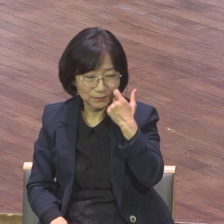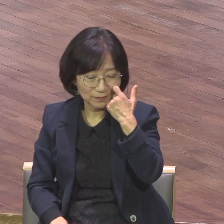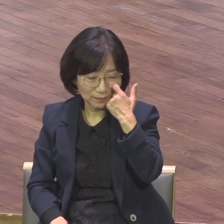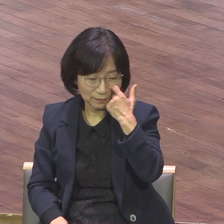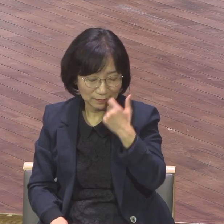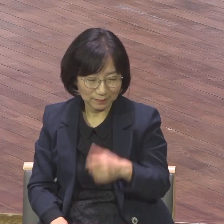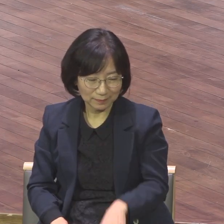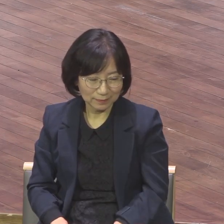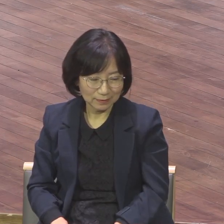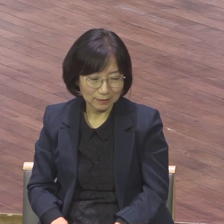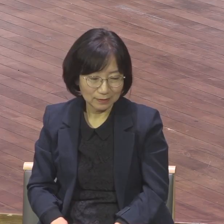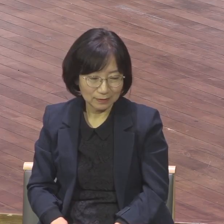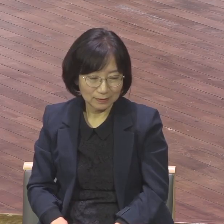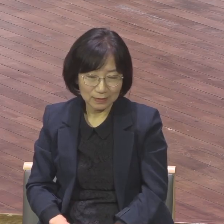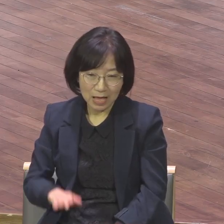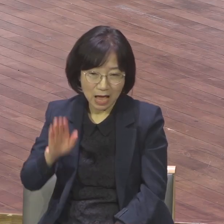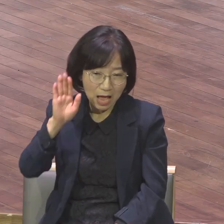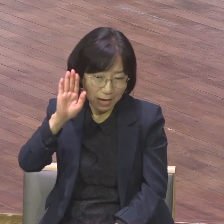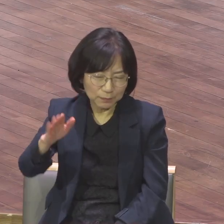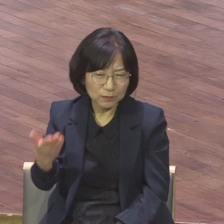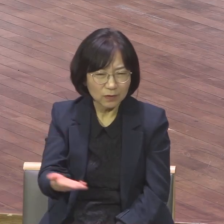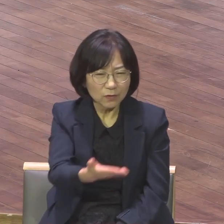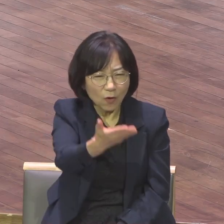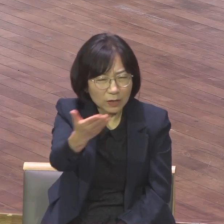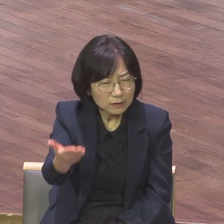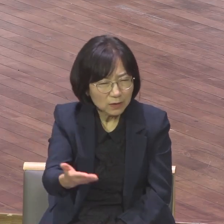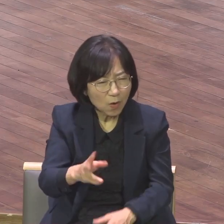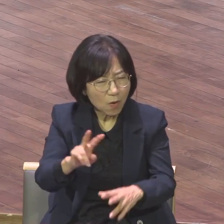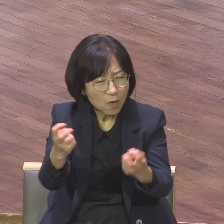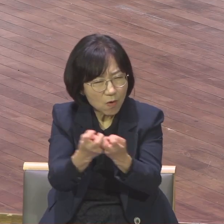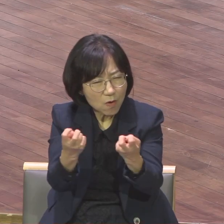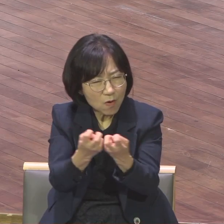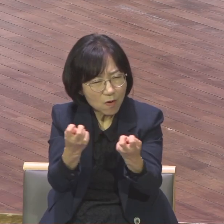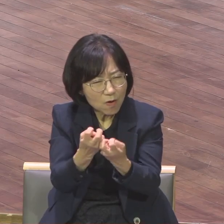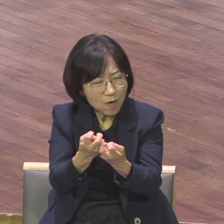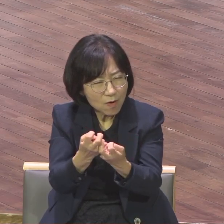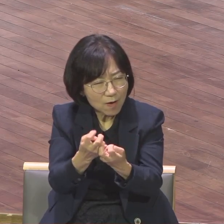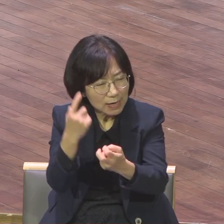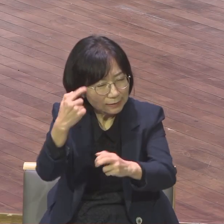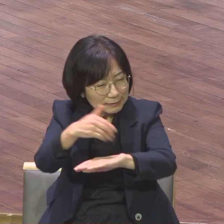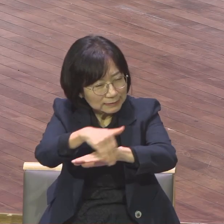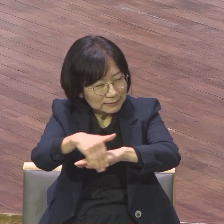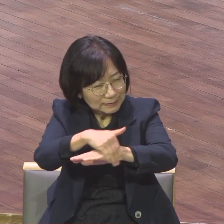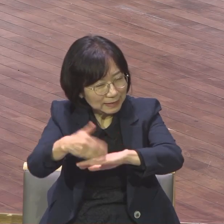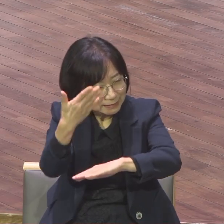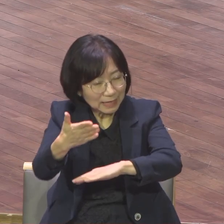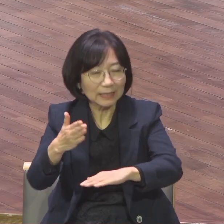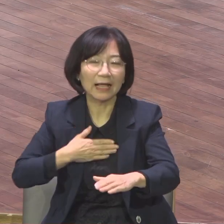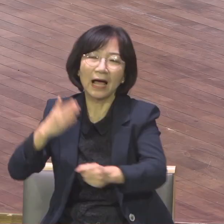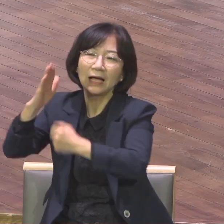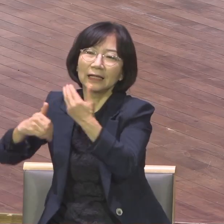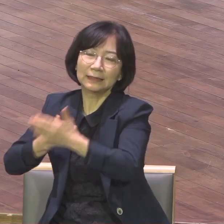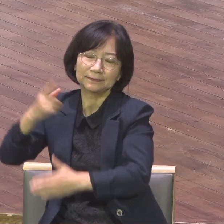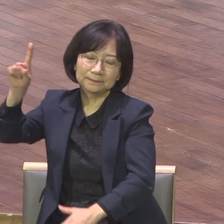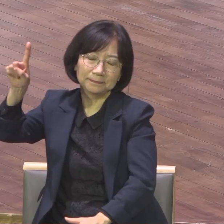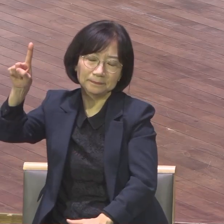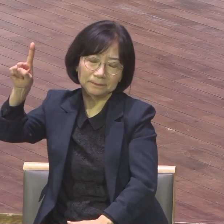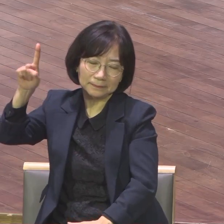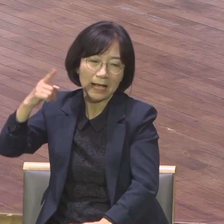너희를 어떻게 할지 나만 안다 이 뜻이에요. 너희를 내가 어떻게 할지 나만 아는 거야.